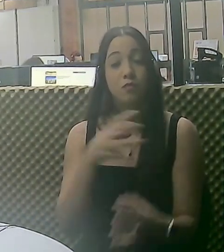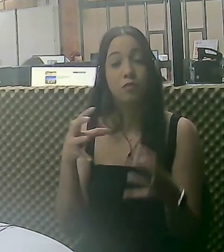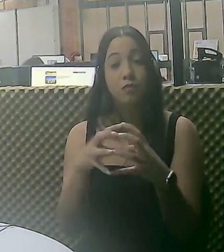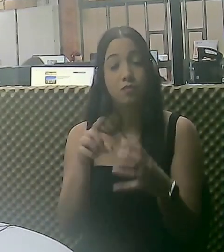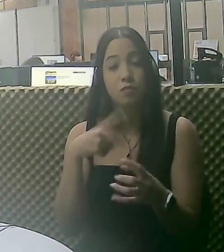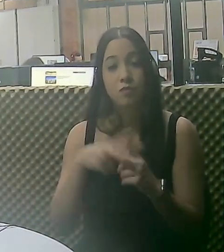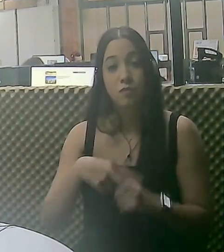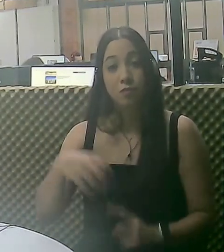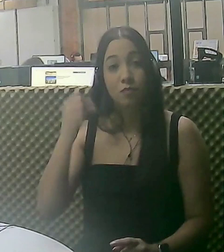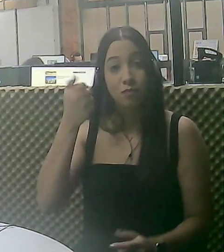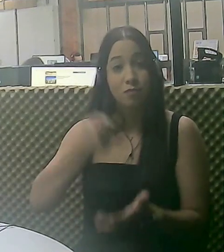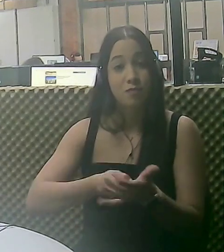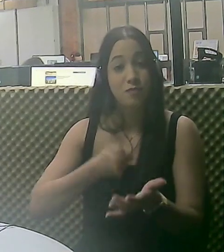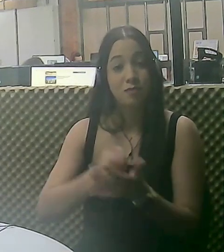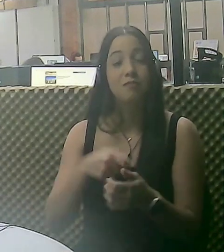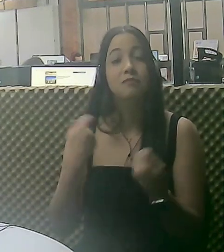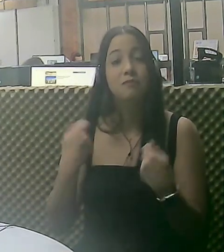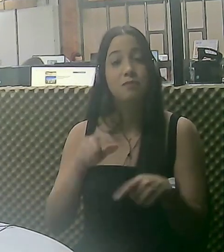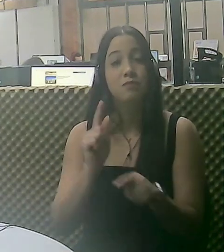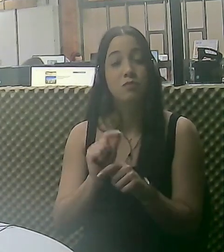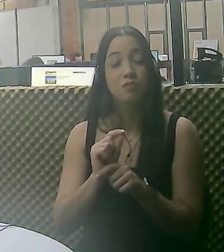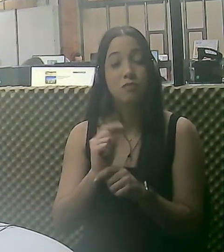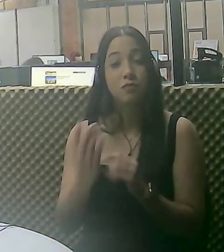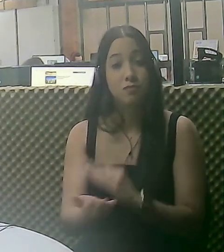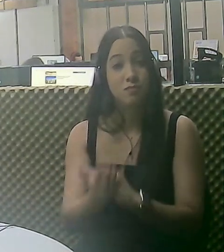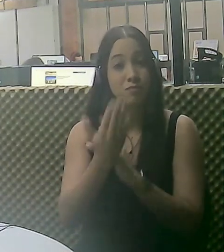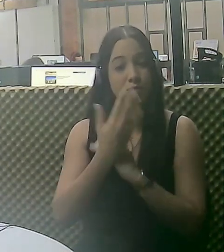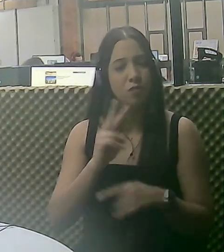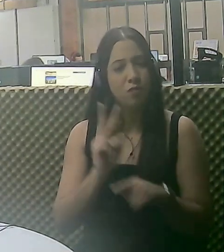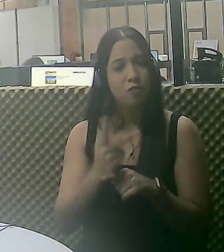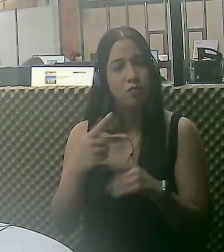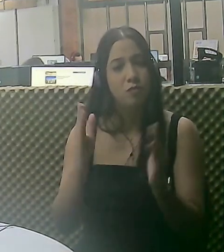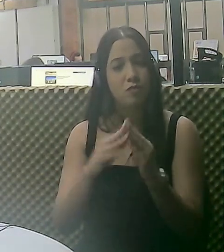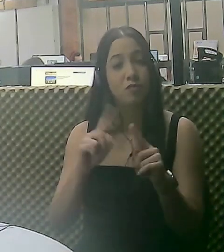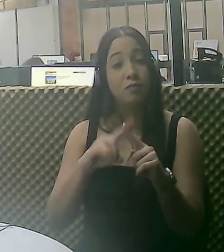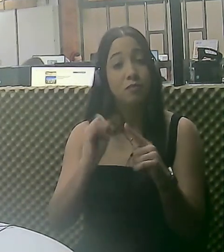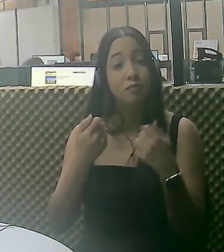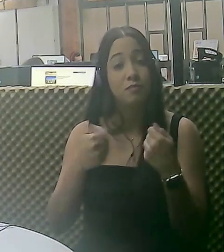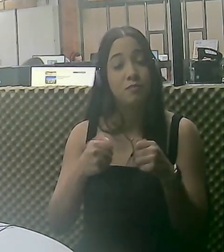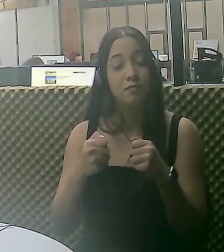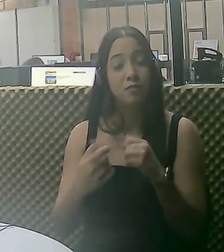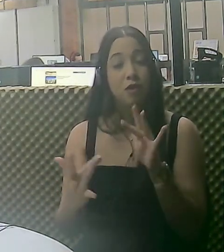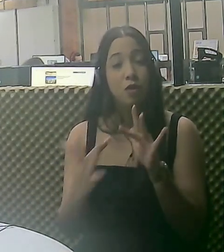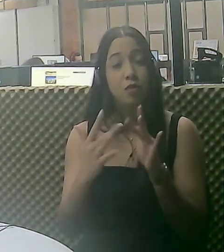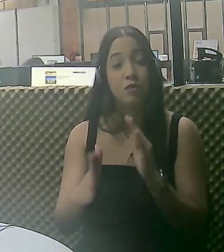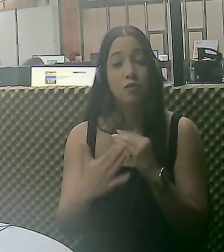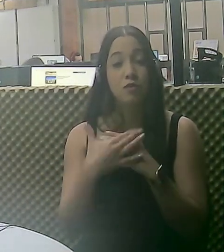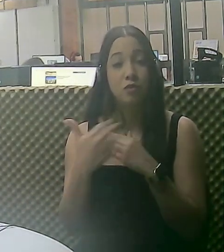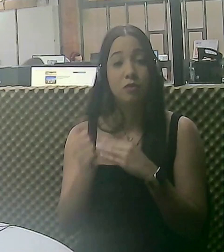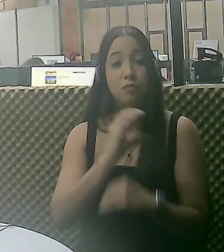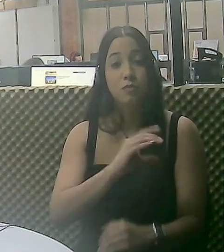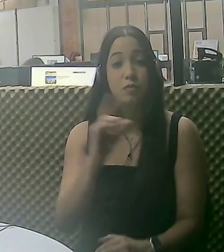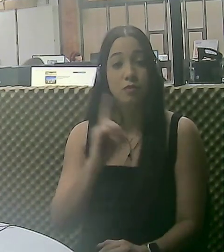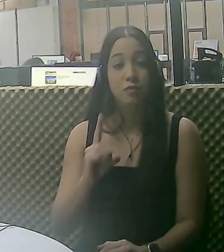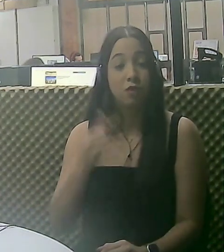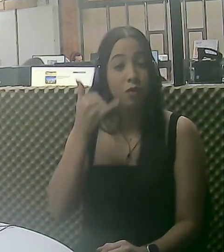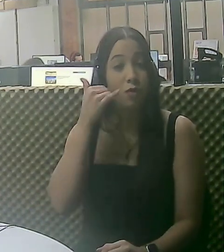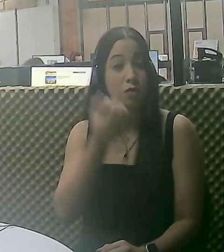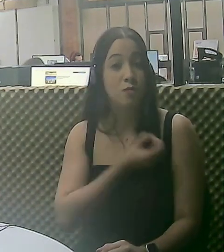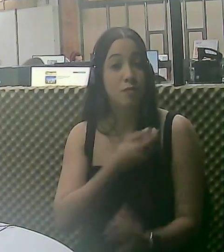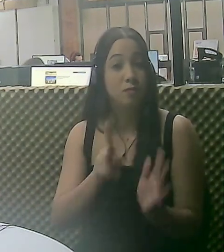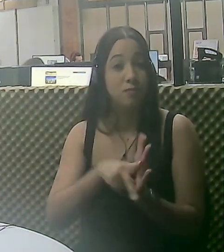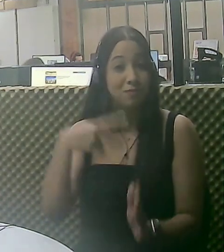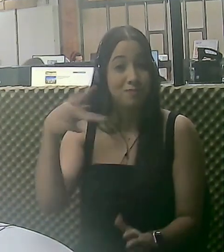sair vitoriosa nesse combate, a gente precisa da sua ajuda. Então cuida bem do seu quintal, mas se precisar, pode entrar em contato com a CCZ nesse número de telefone